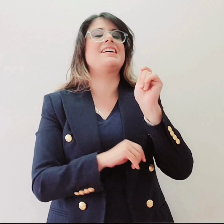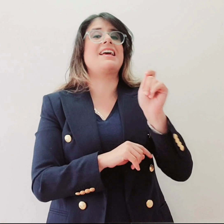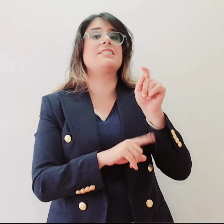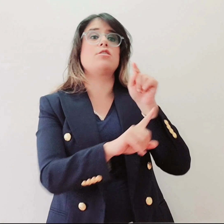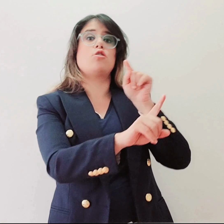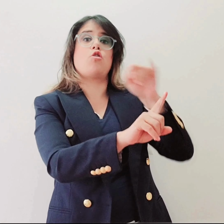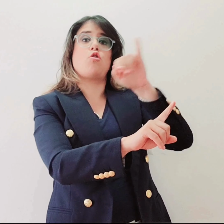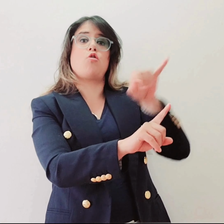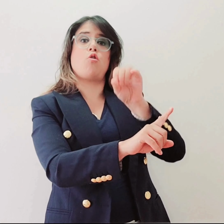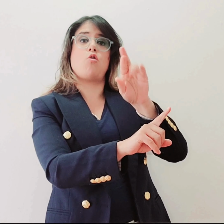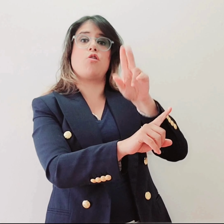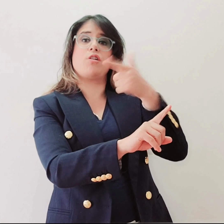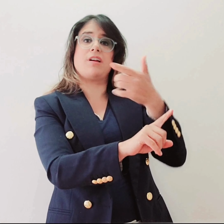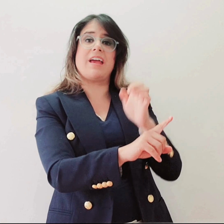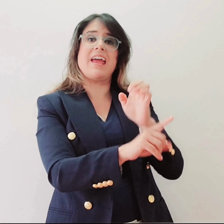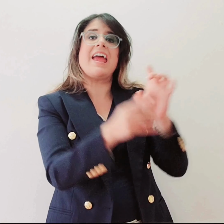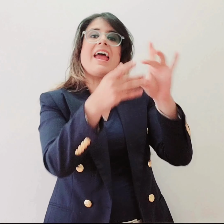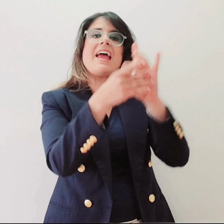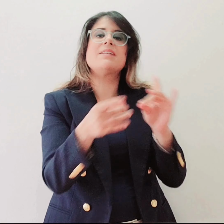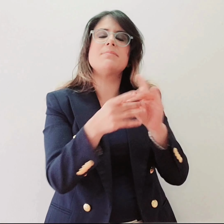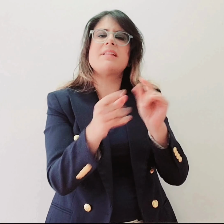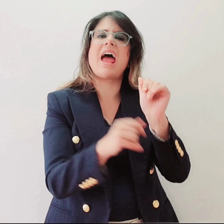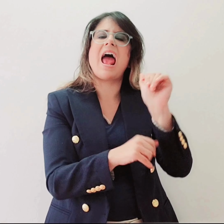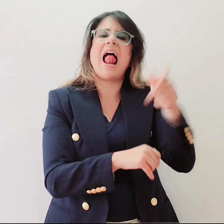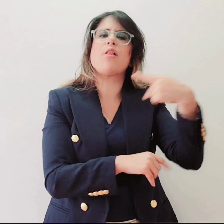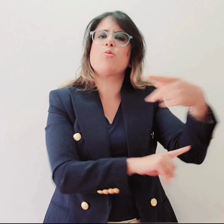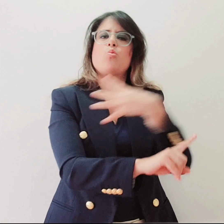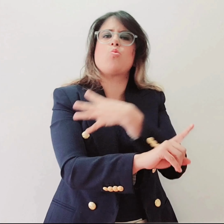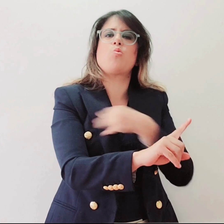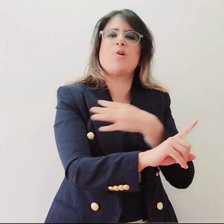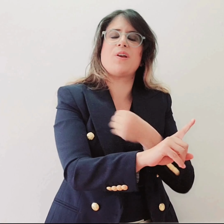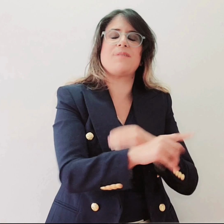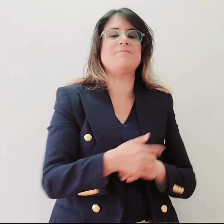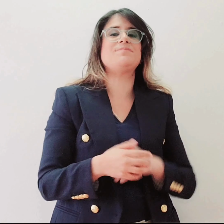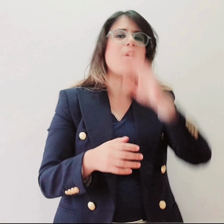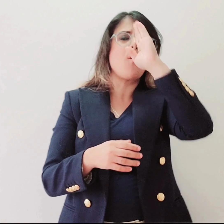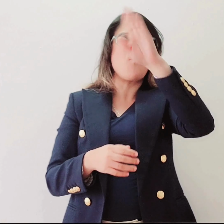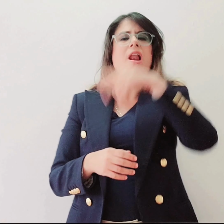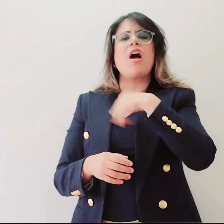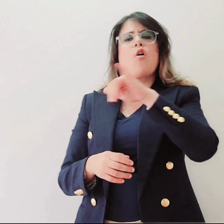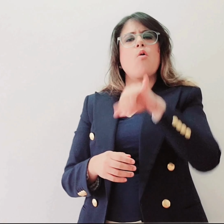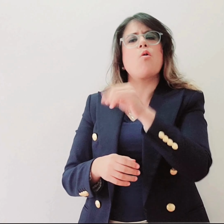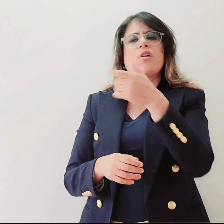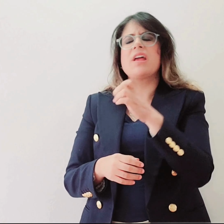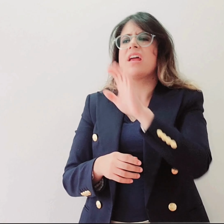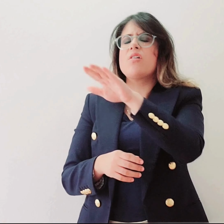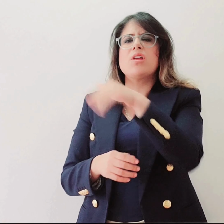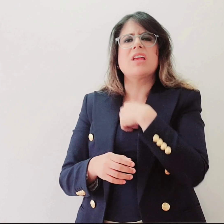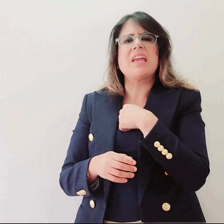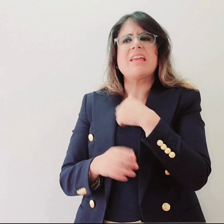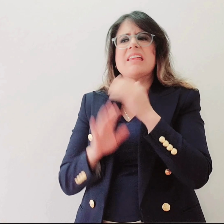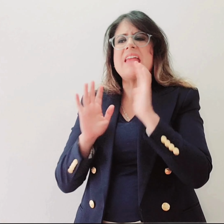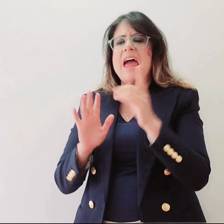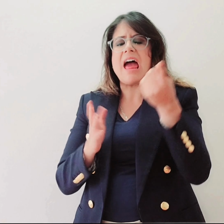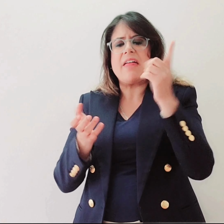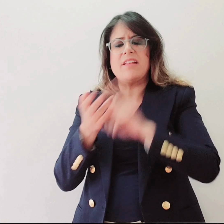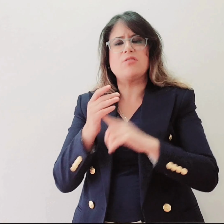escuchando a Jorge, que nos quiere platicar algo con su hijo. Hola, soy Jorge. Tengo una duda, ¿qué puedo hacer? Ya estoy